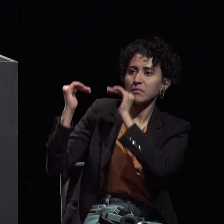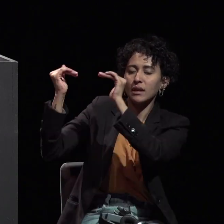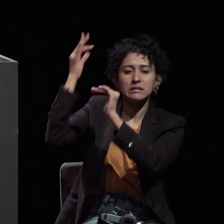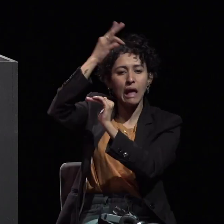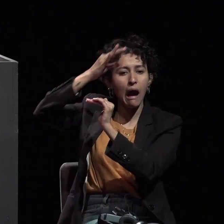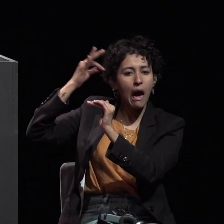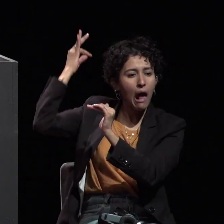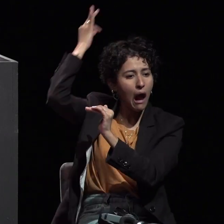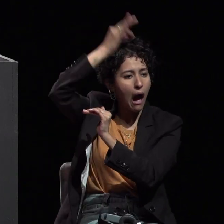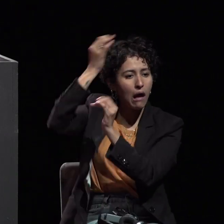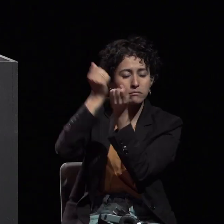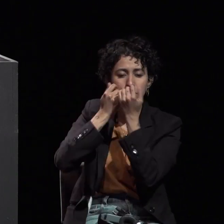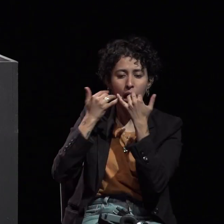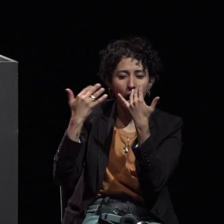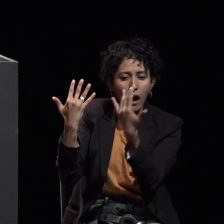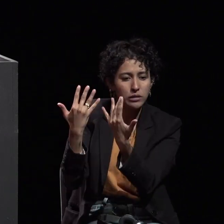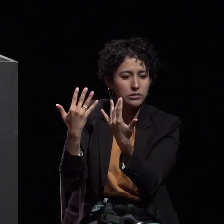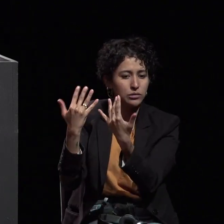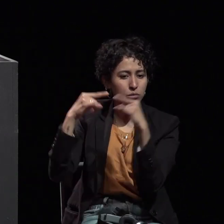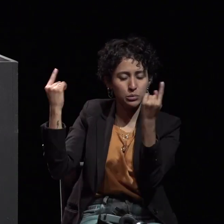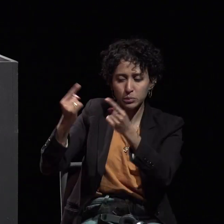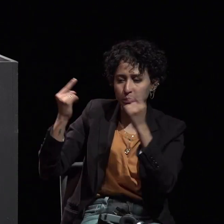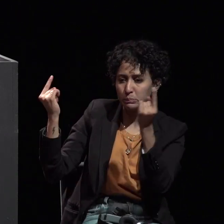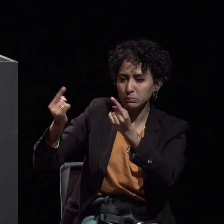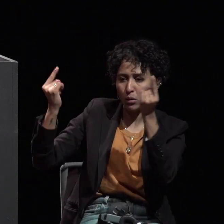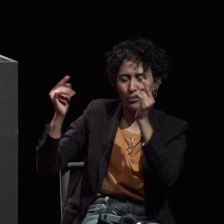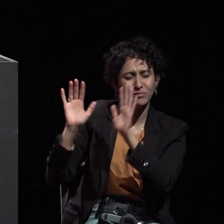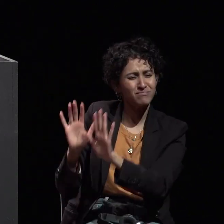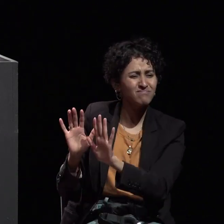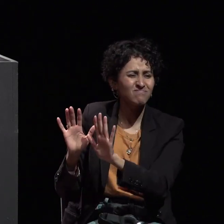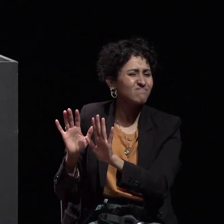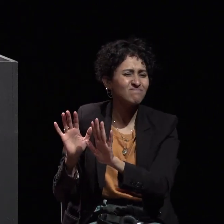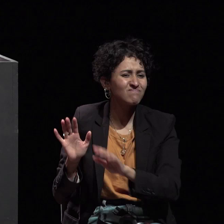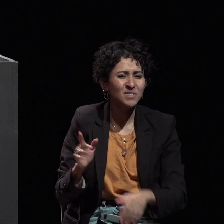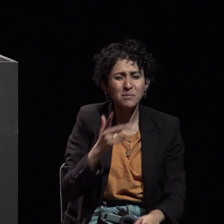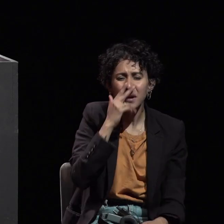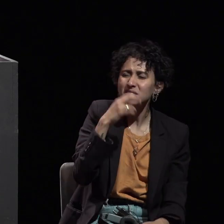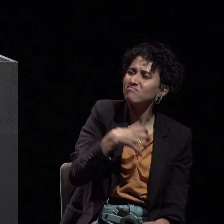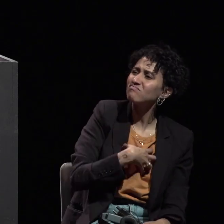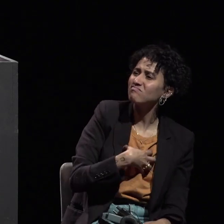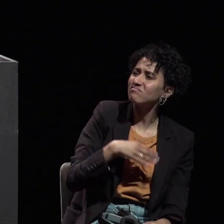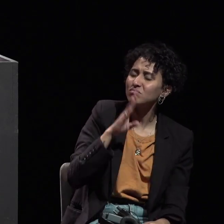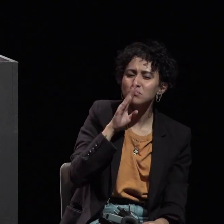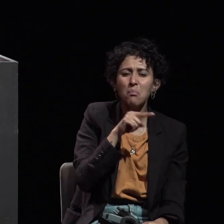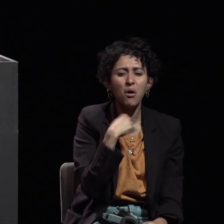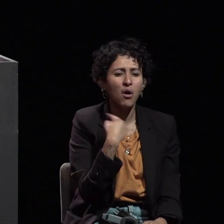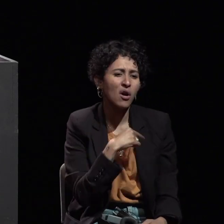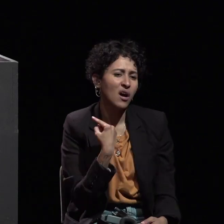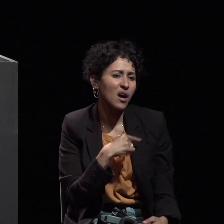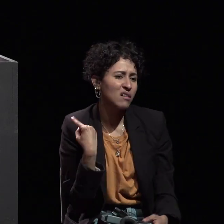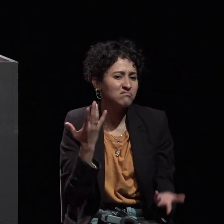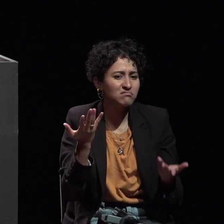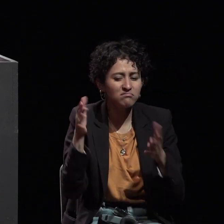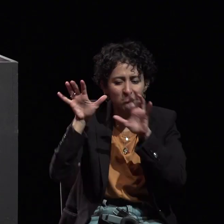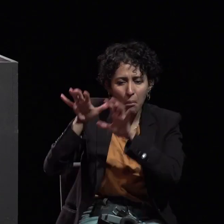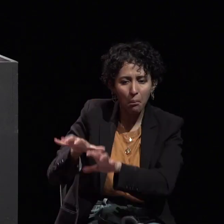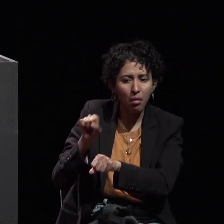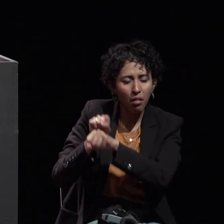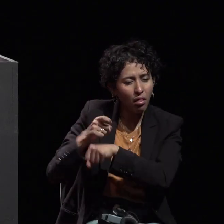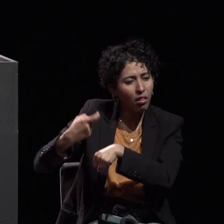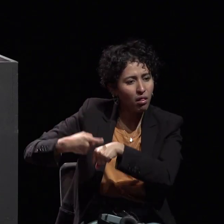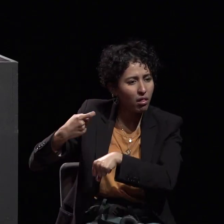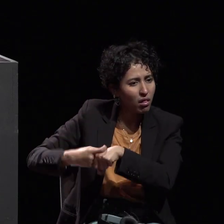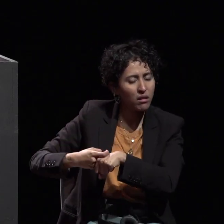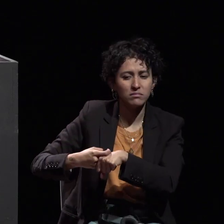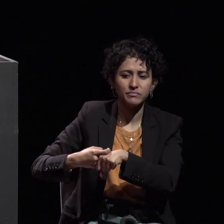Ele envolve uma reconfiguração ontológica radical, cujos efeitos dificilmente poderiam ser reparados pelas instituições da arte, seus pressupostos